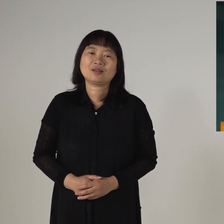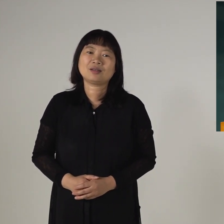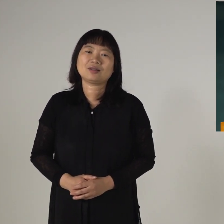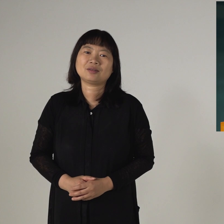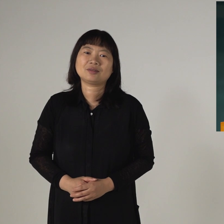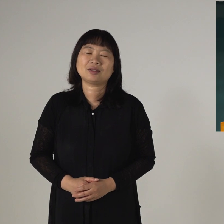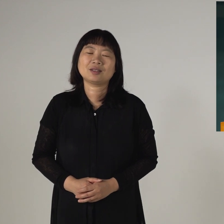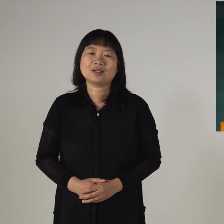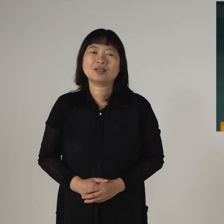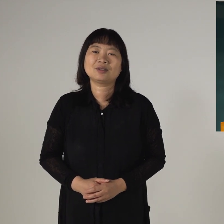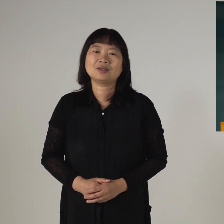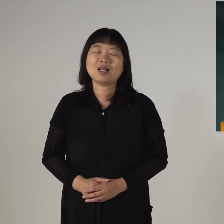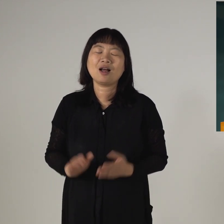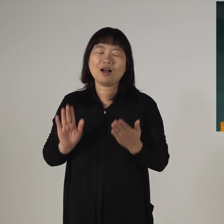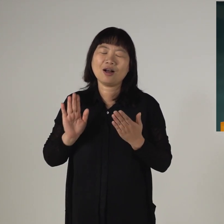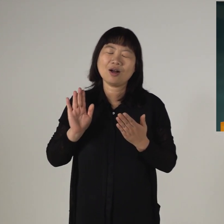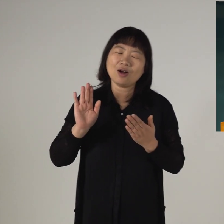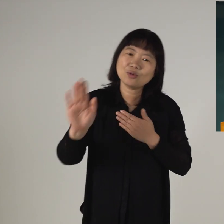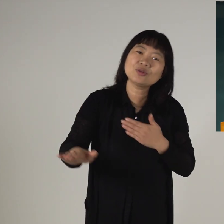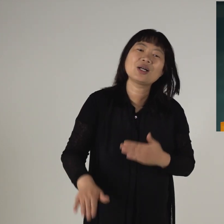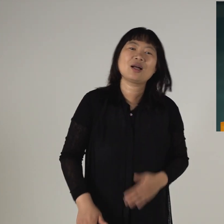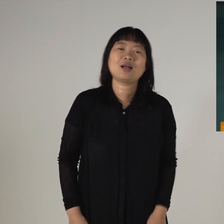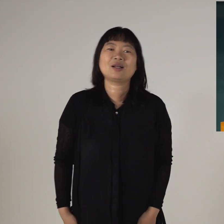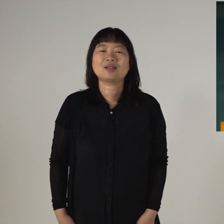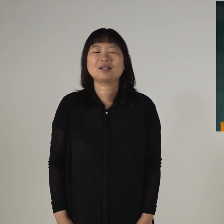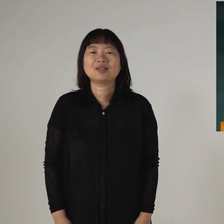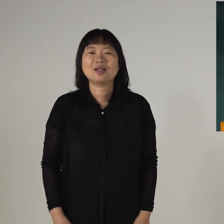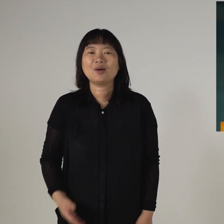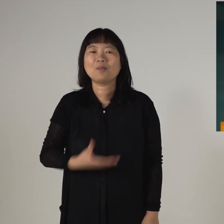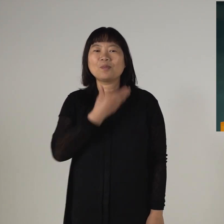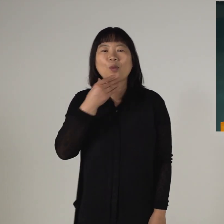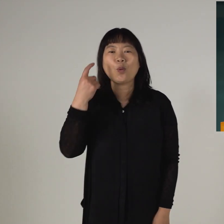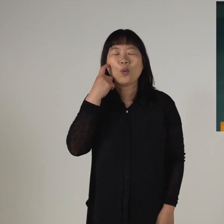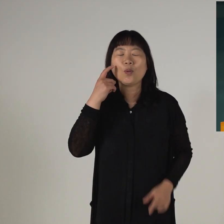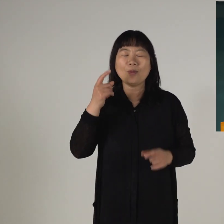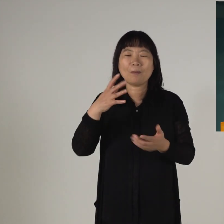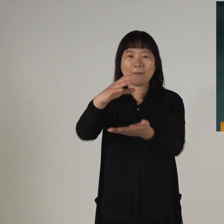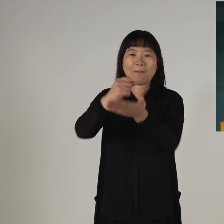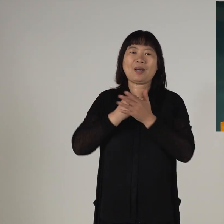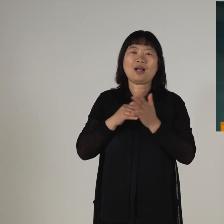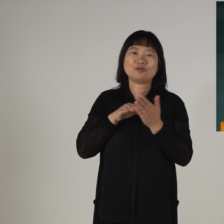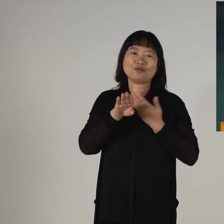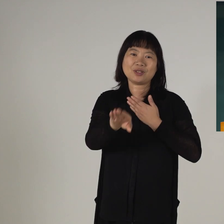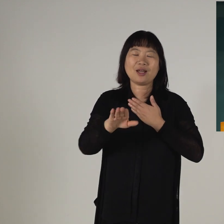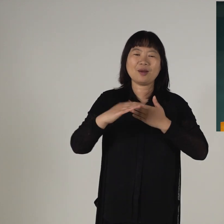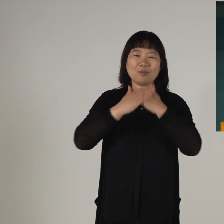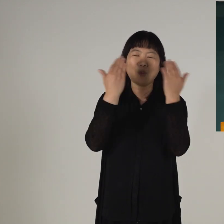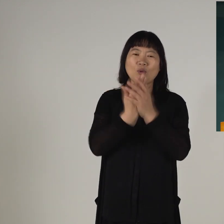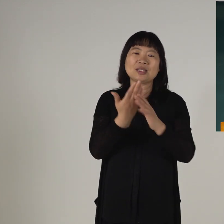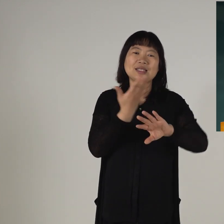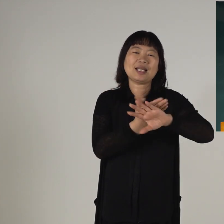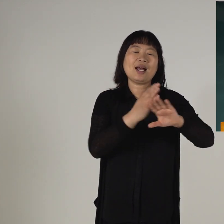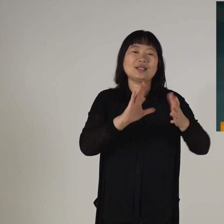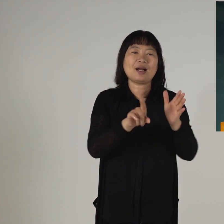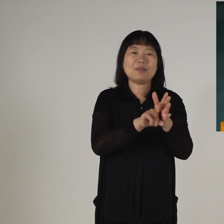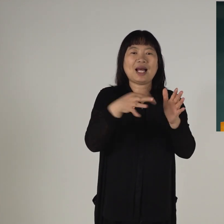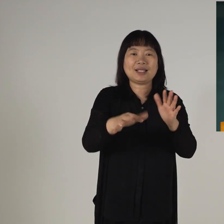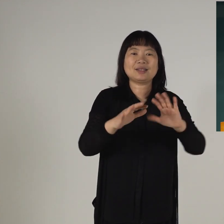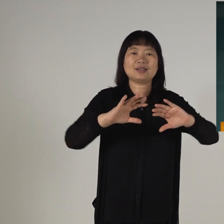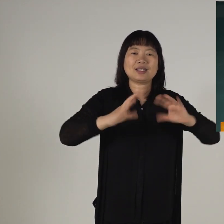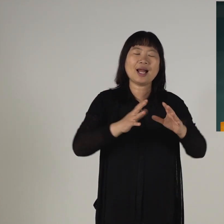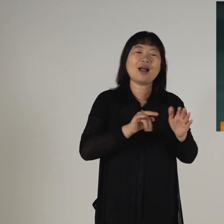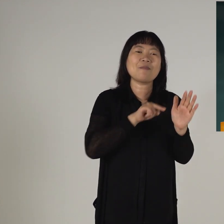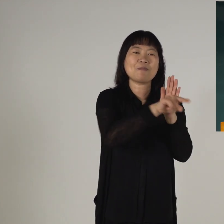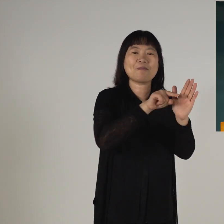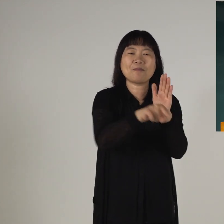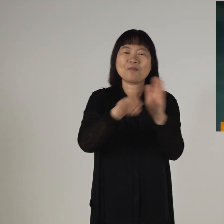근데 그가 그 후 복음의 노예가 되어서 온 이방 땅을 향한 복음의 포로가 될